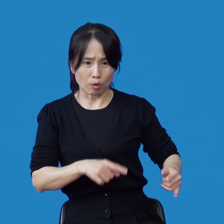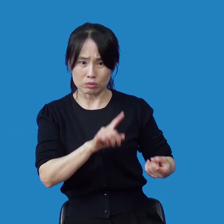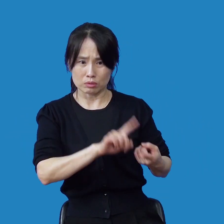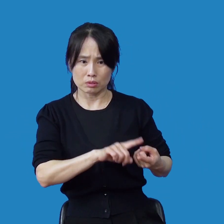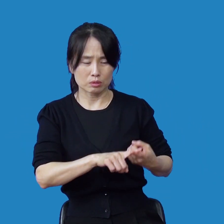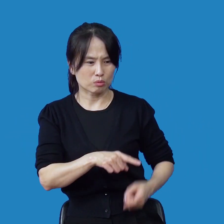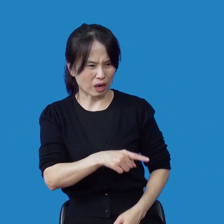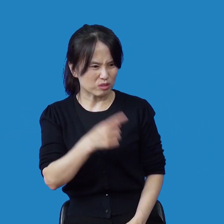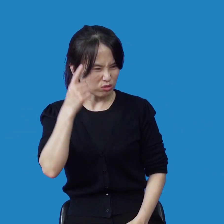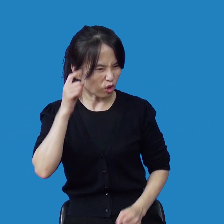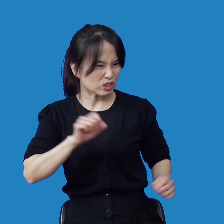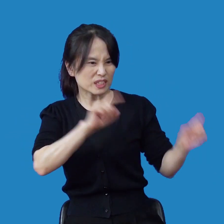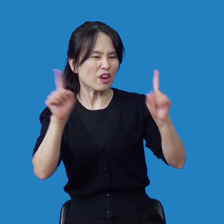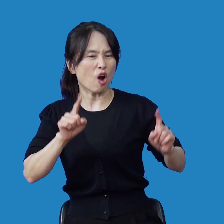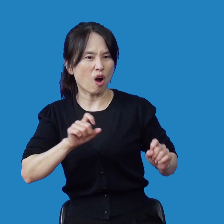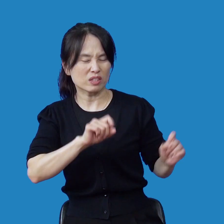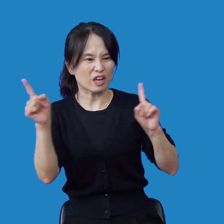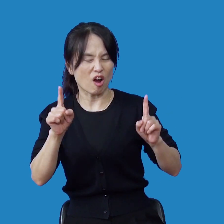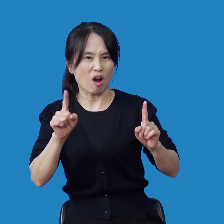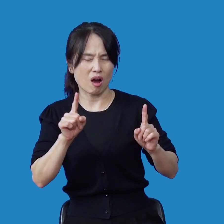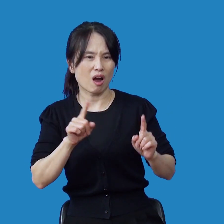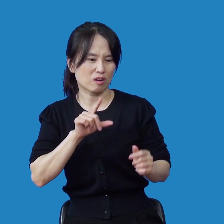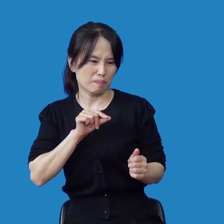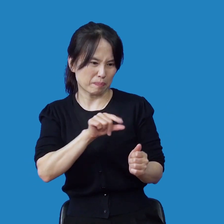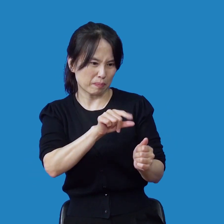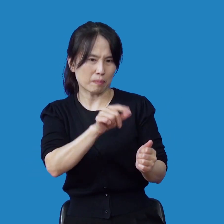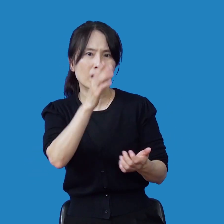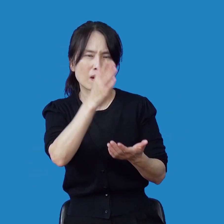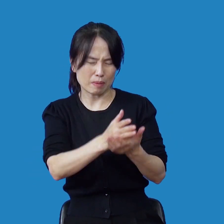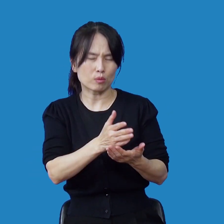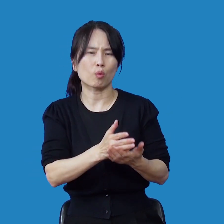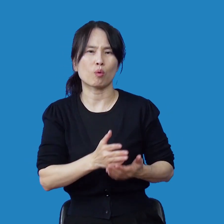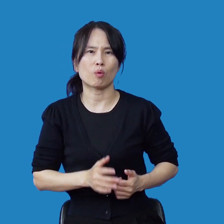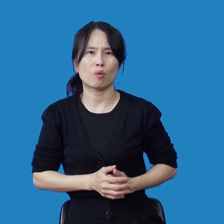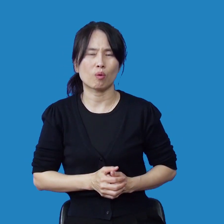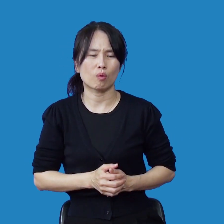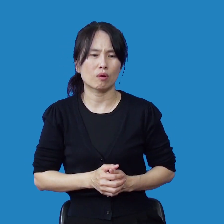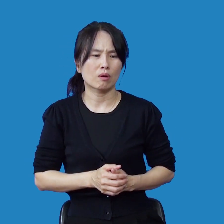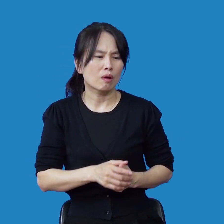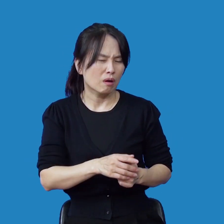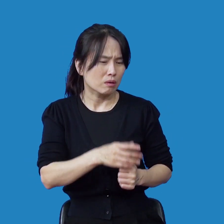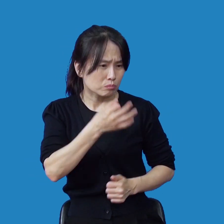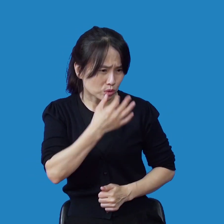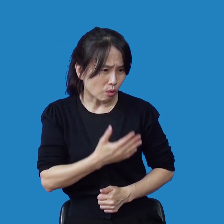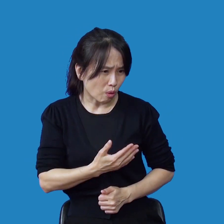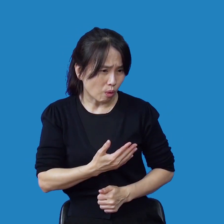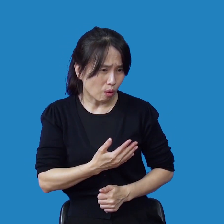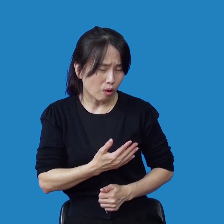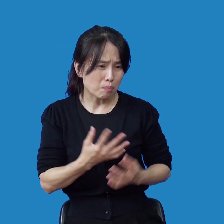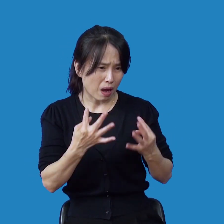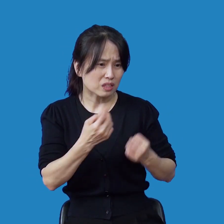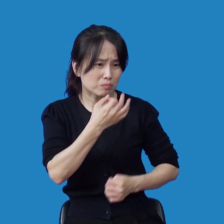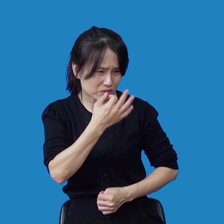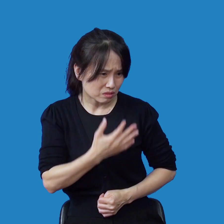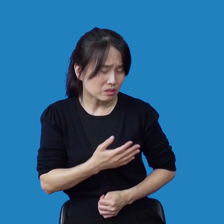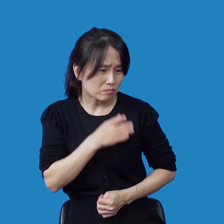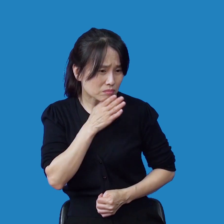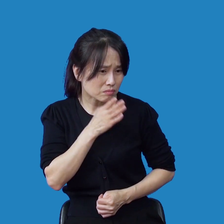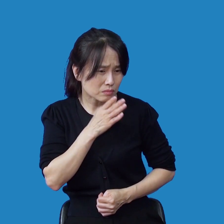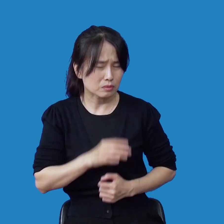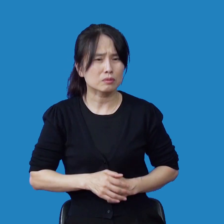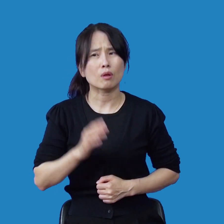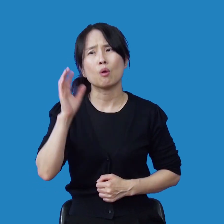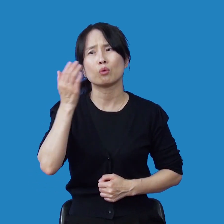좀 차려라 그렇게 하지 말고 핀잔을 주지 말고 얼마나 힘들어. 요즘